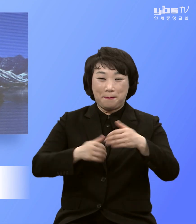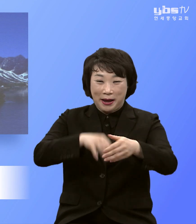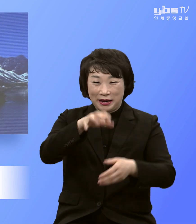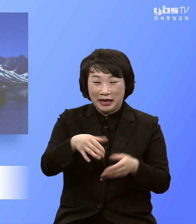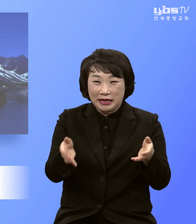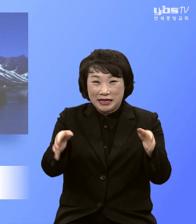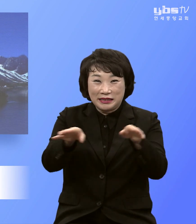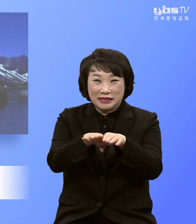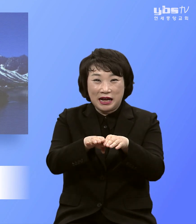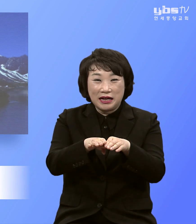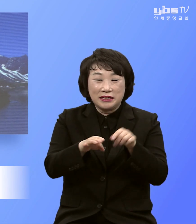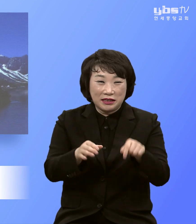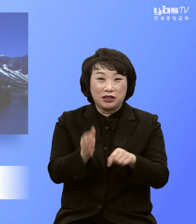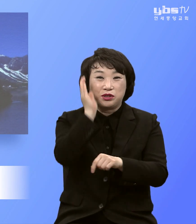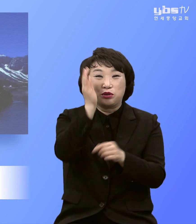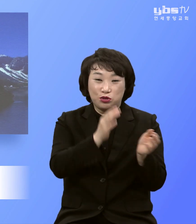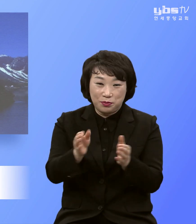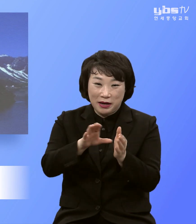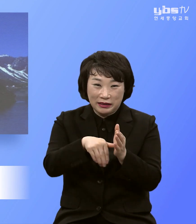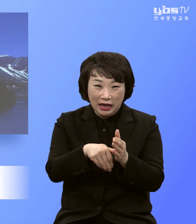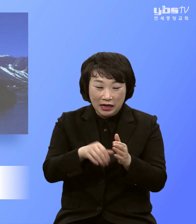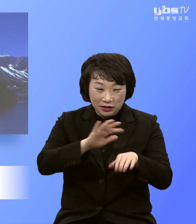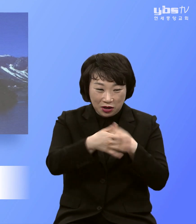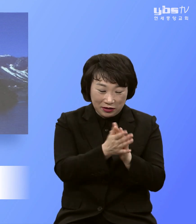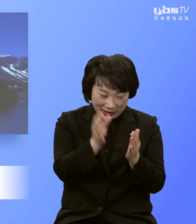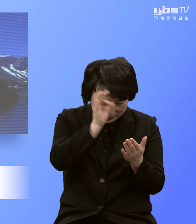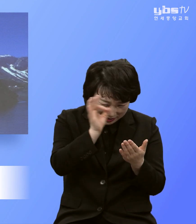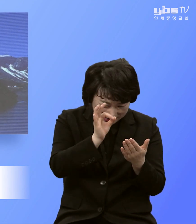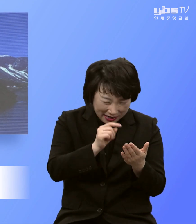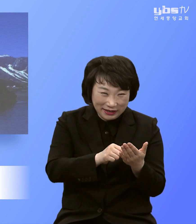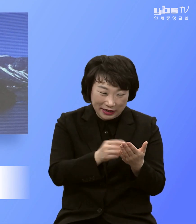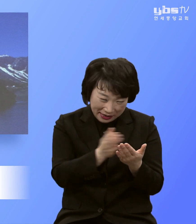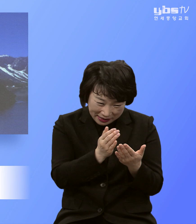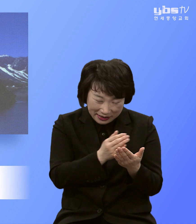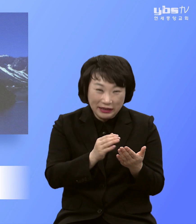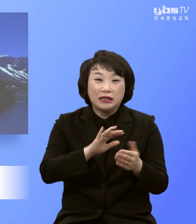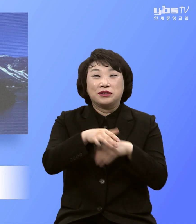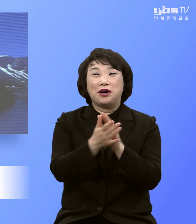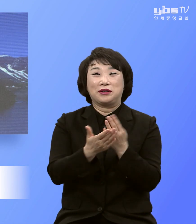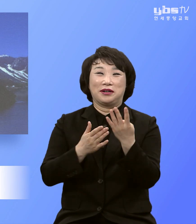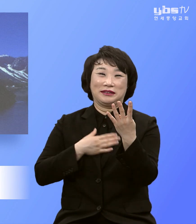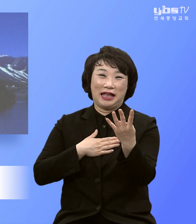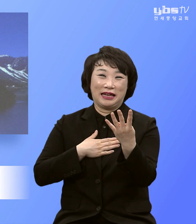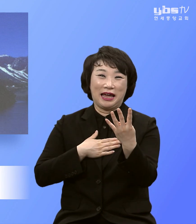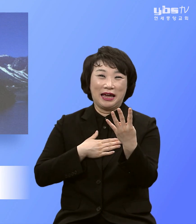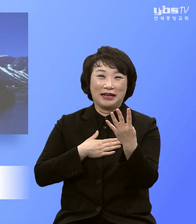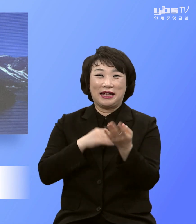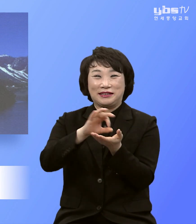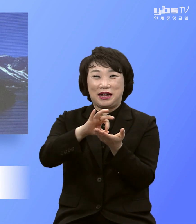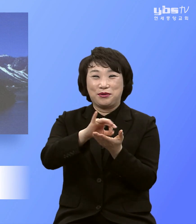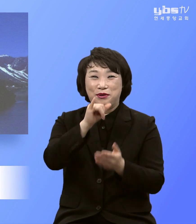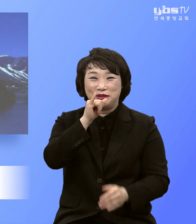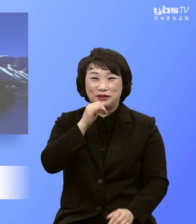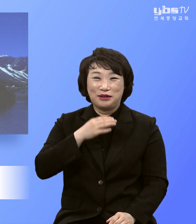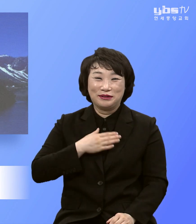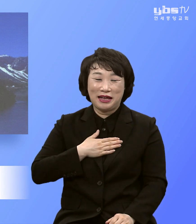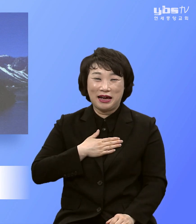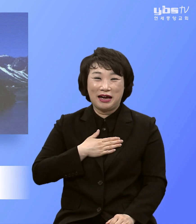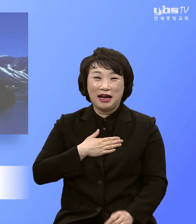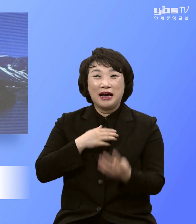놓고 설교 준비할 때 막 성경을 찾아가면서 하는 성경 네 권이 있습니다. 네 권